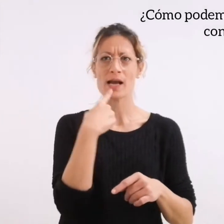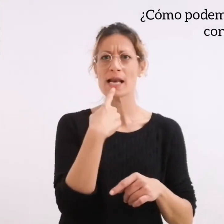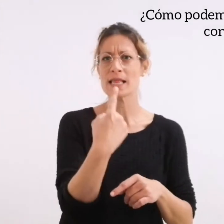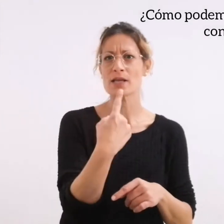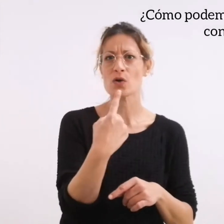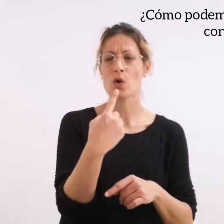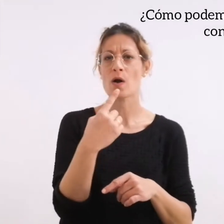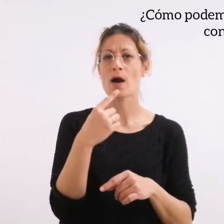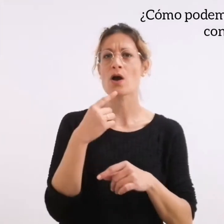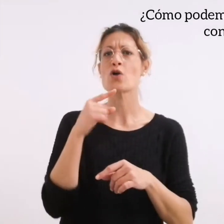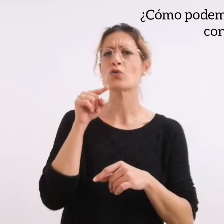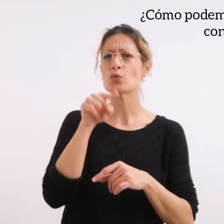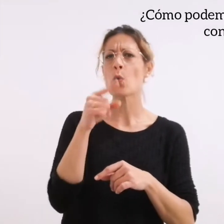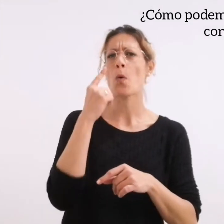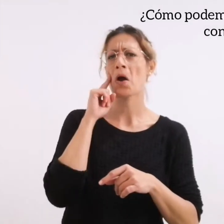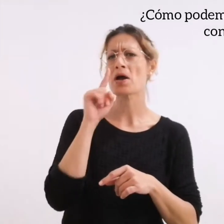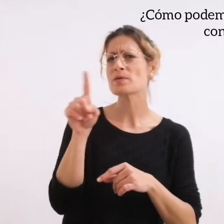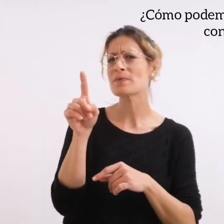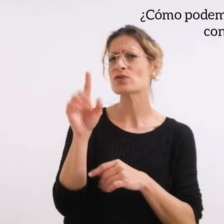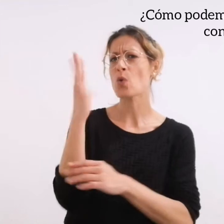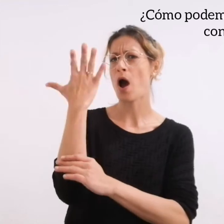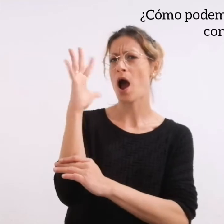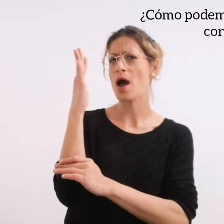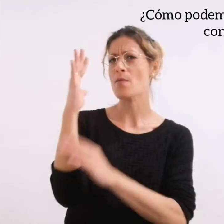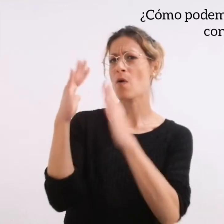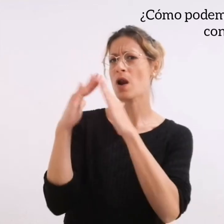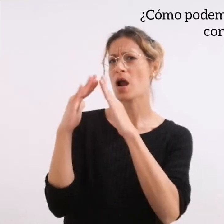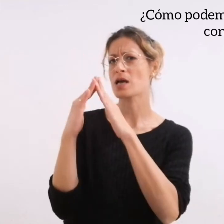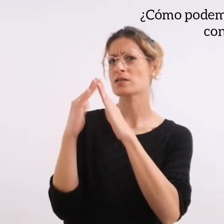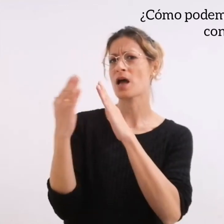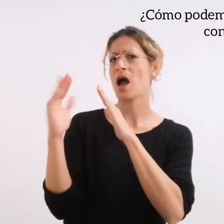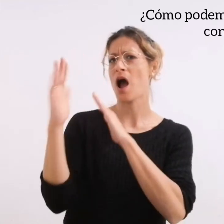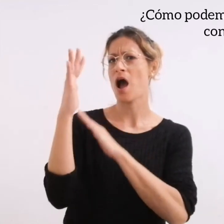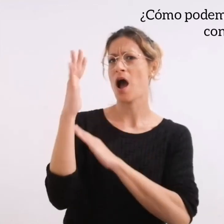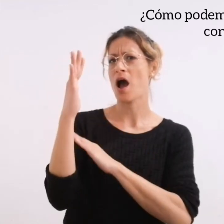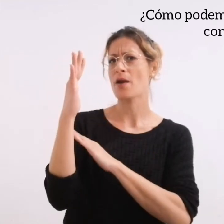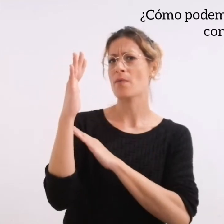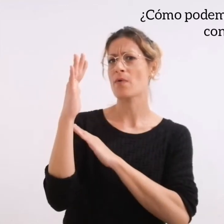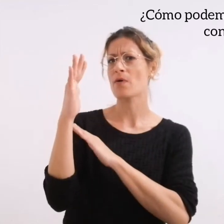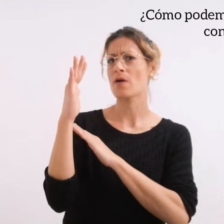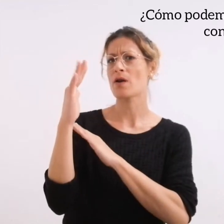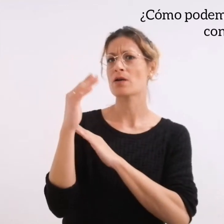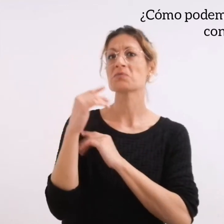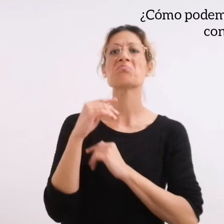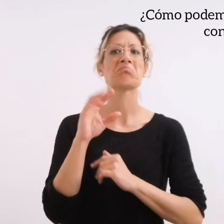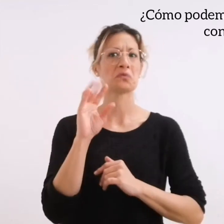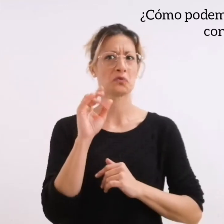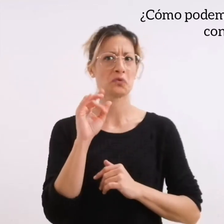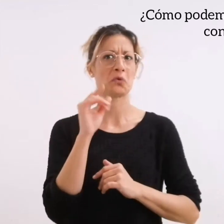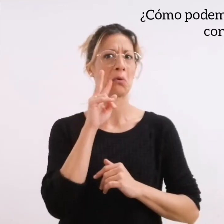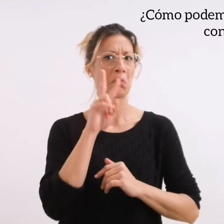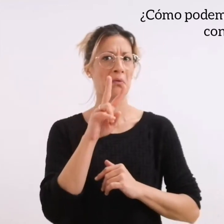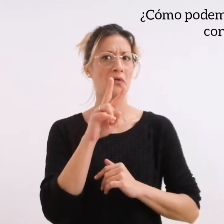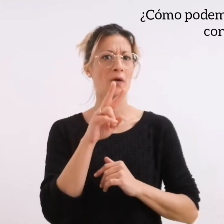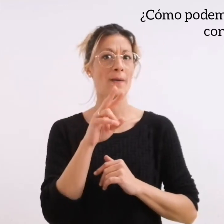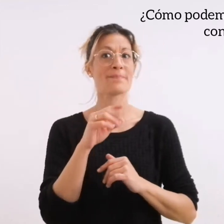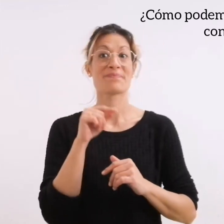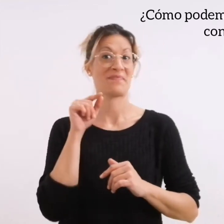la entrada de la casa? Y este joven dijo, sí, lo he visto. Pues muy bien, ese árbol no existe.